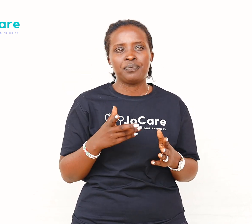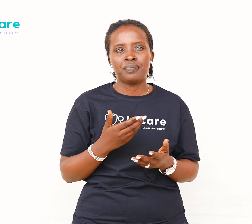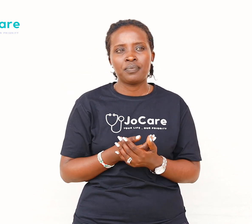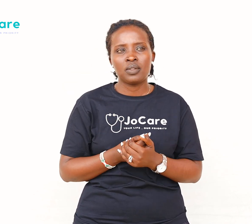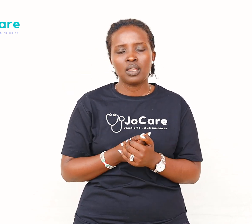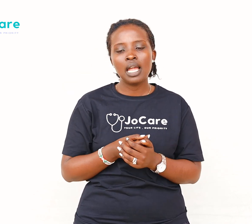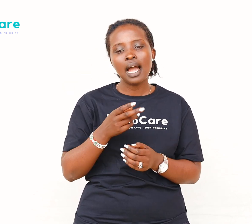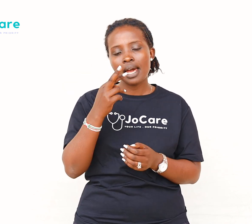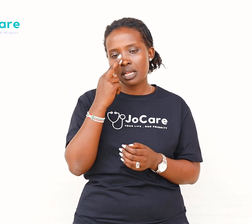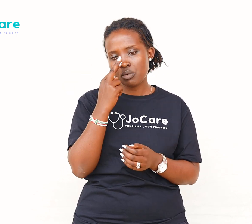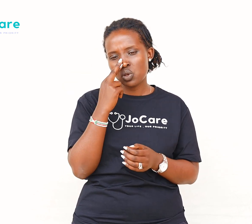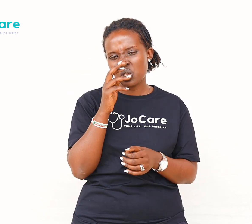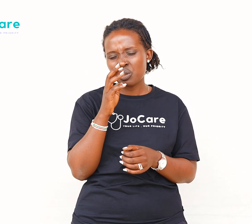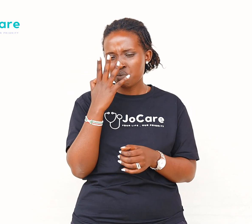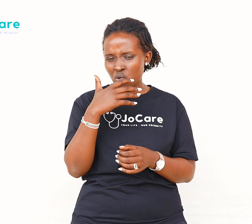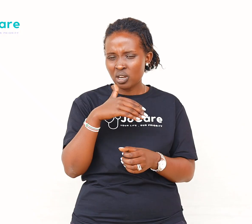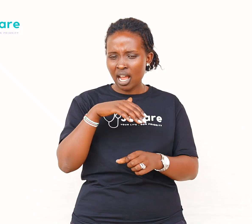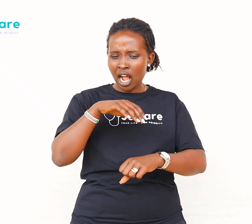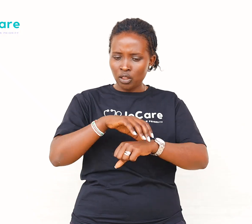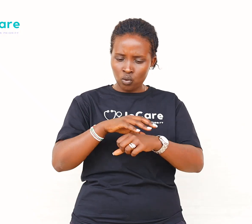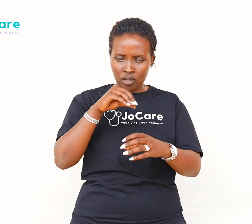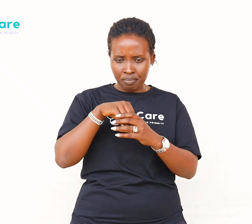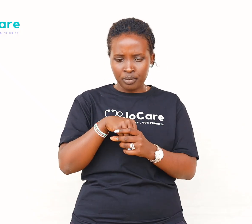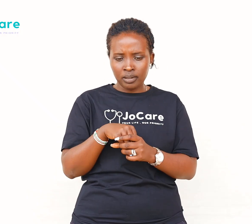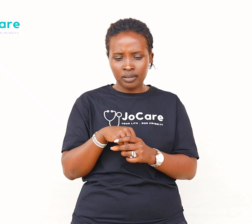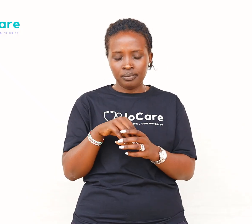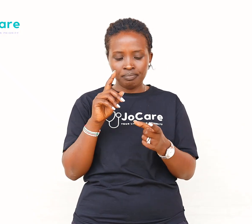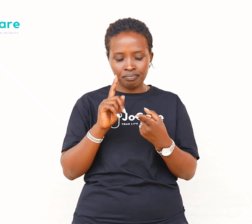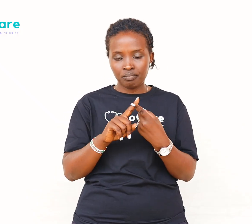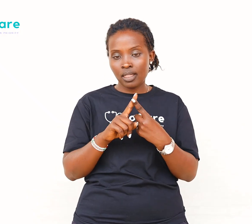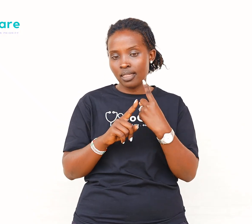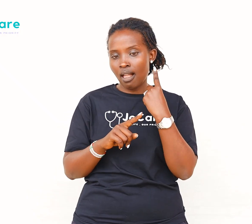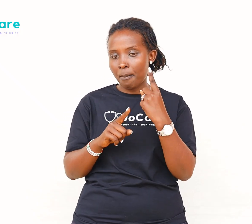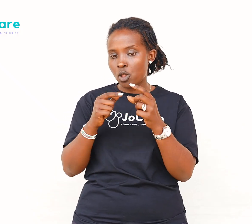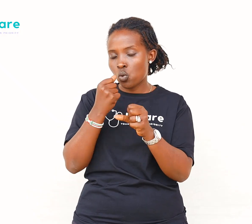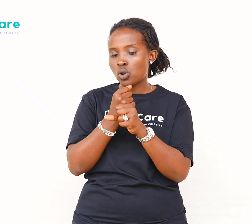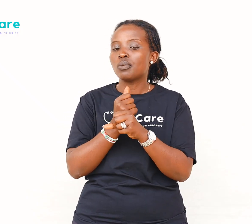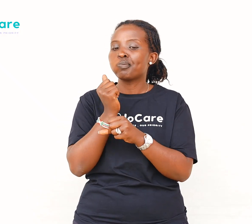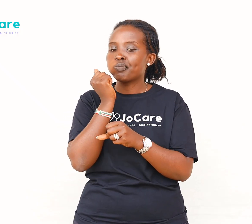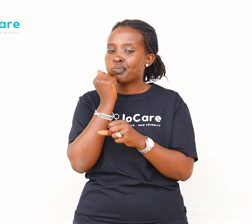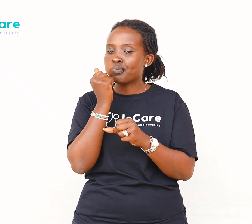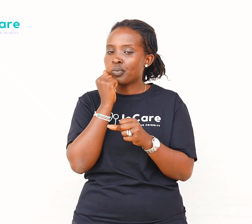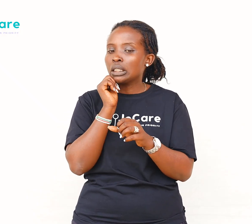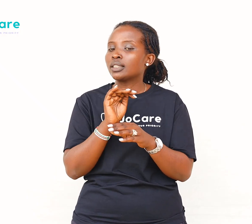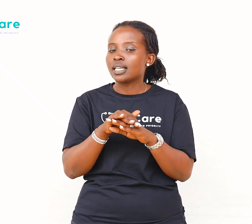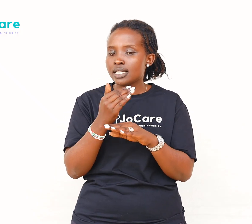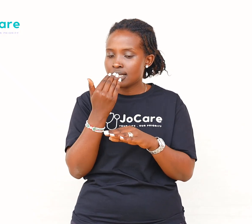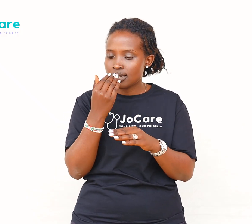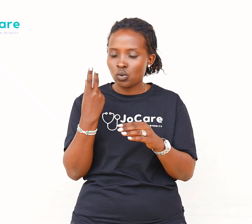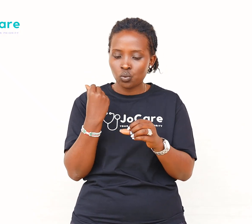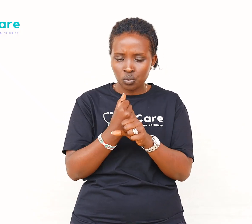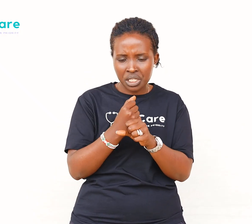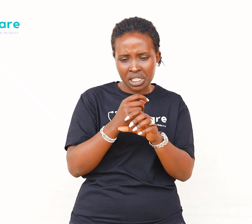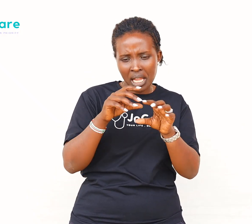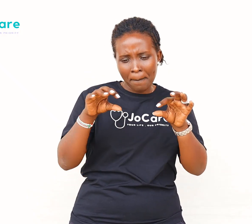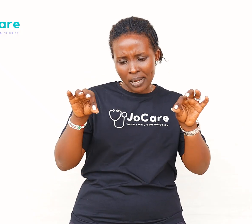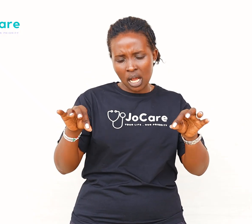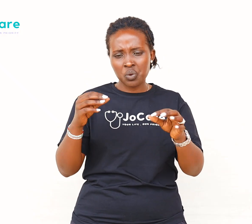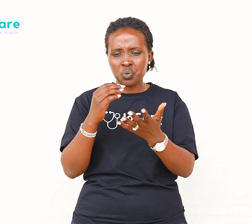Hari ibintu umuntu ashingiraho. Yego. Ugiye gukoresha kotegisi, gukoresha ibyo bitambaro se, ku dukombe, ushingira